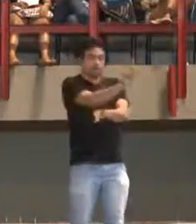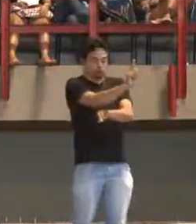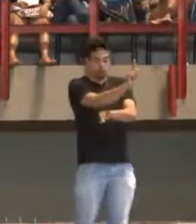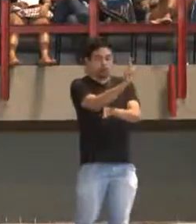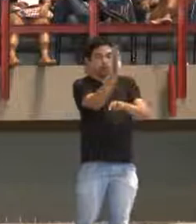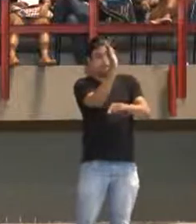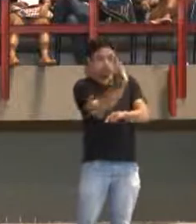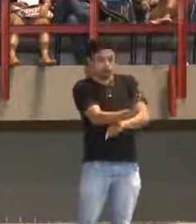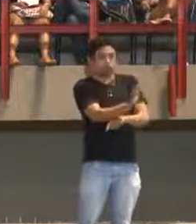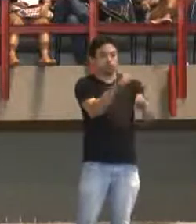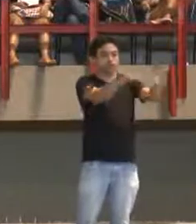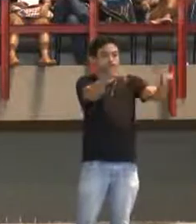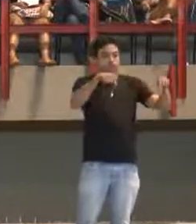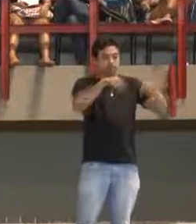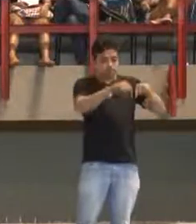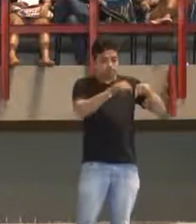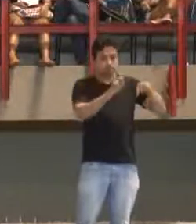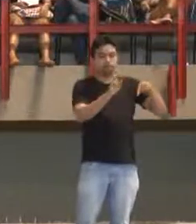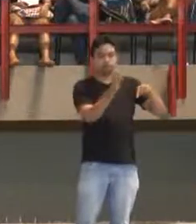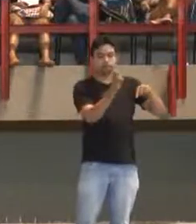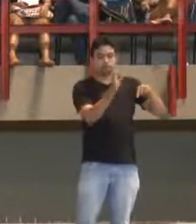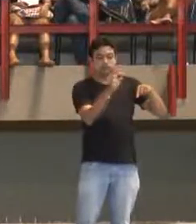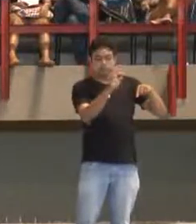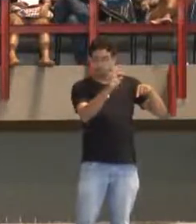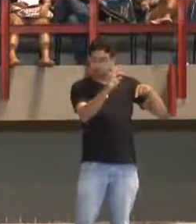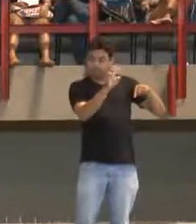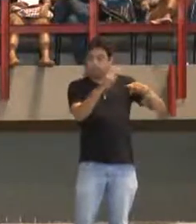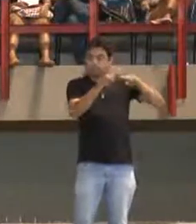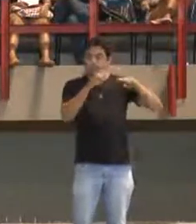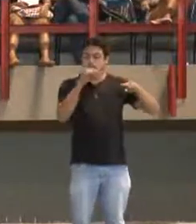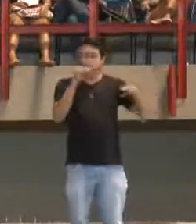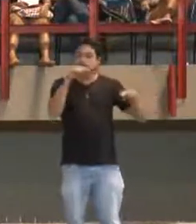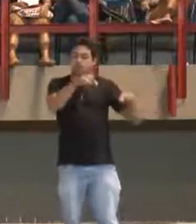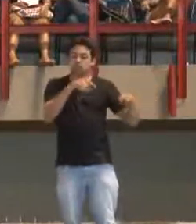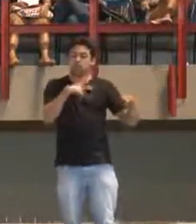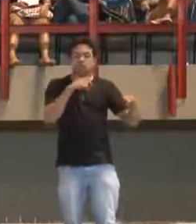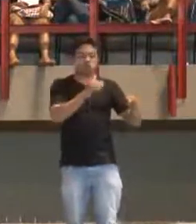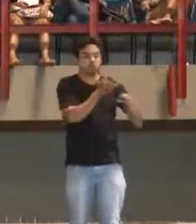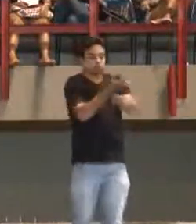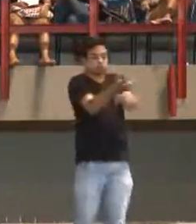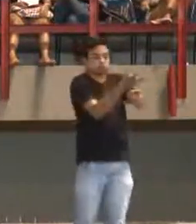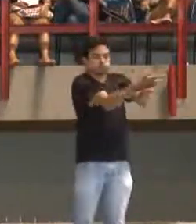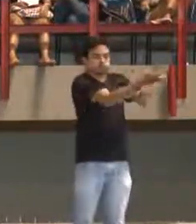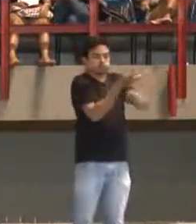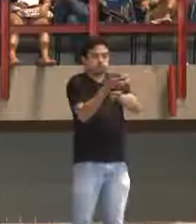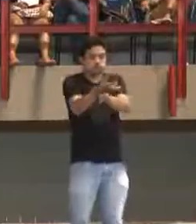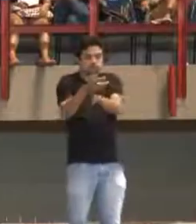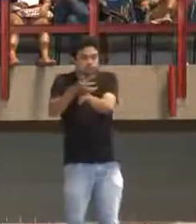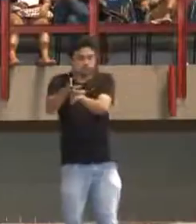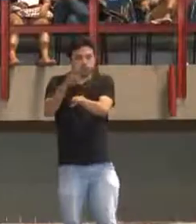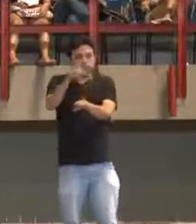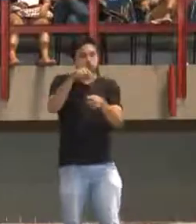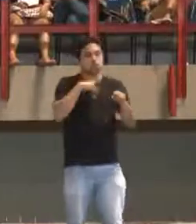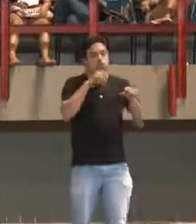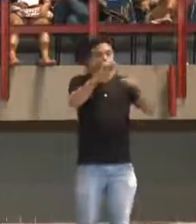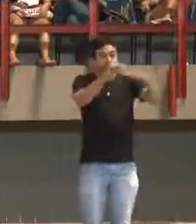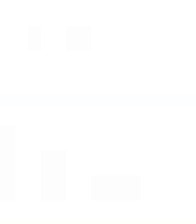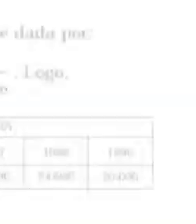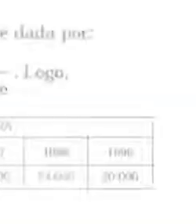hectare. Então eu posso dizer o seguinte, que produtividade é a divisão